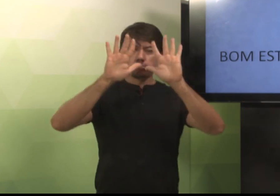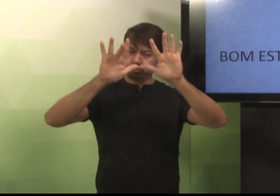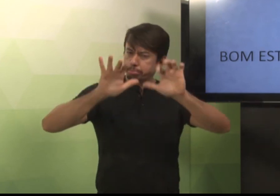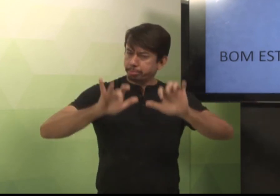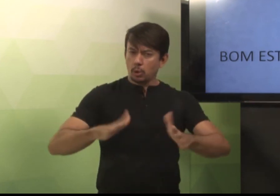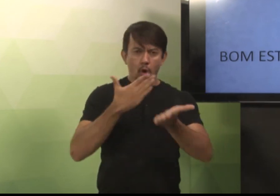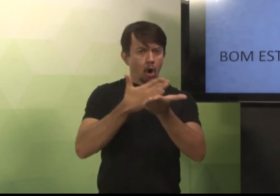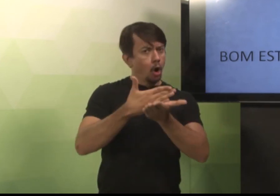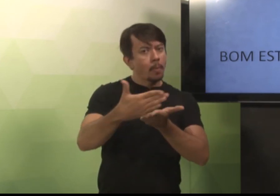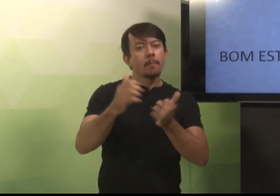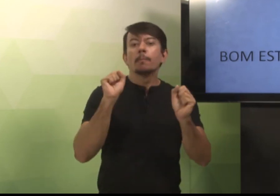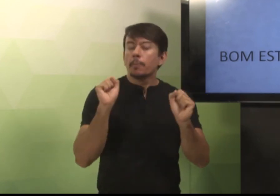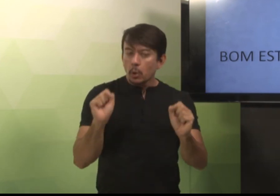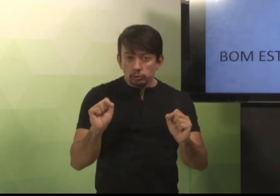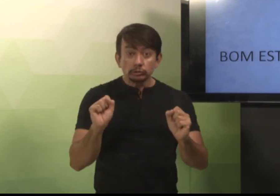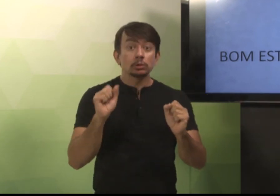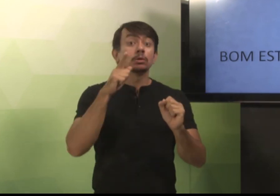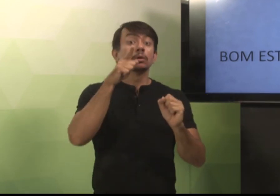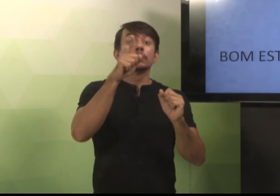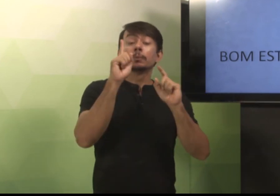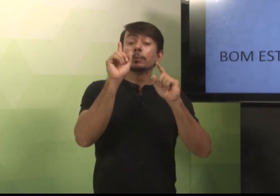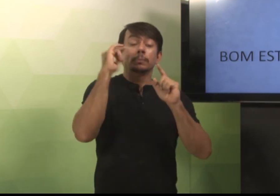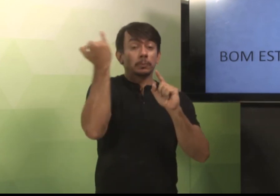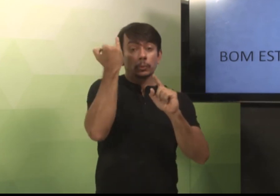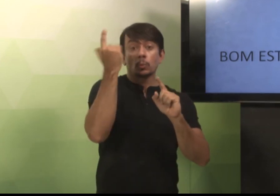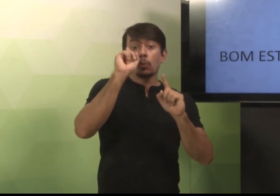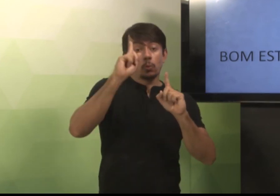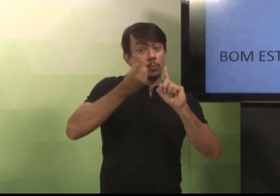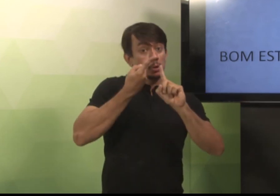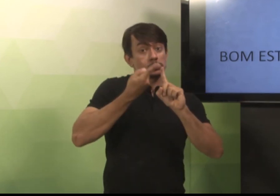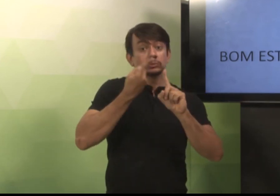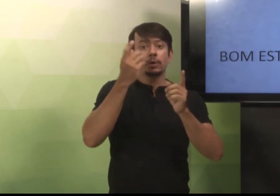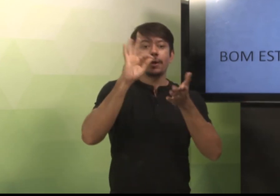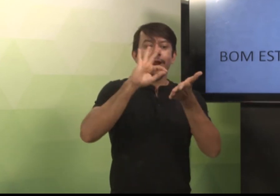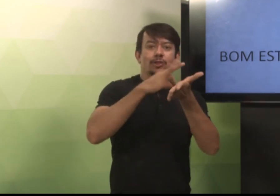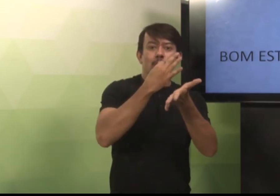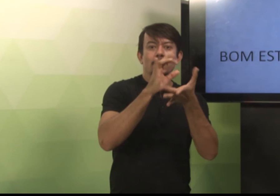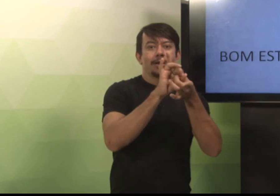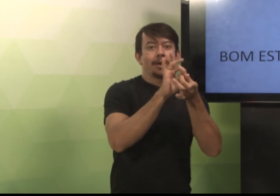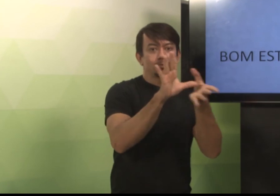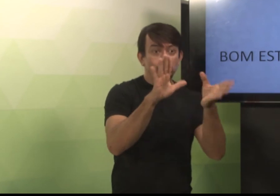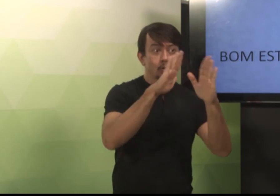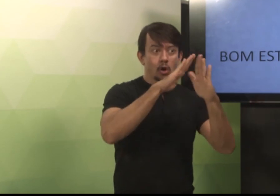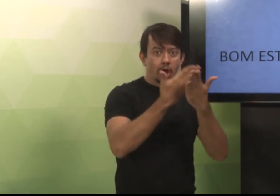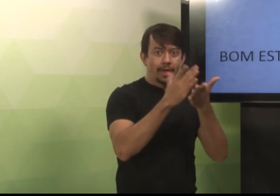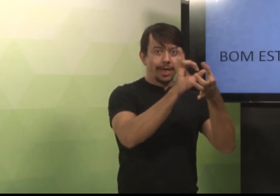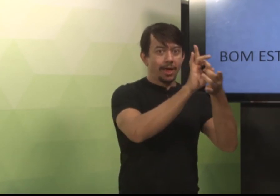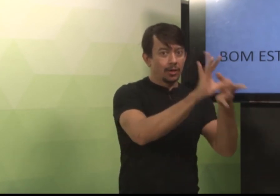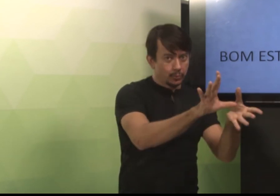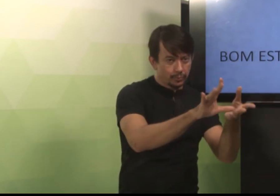sobre leitura crítica relacionada ao capítulo 1, então você pode começar a fazer.